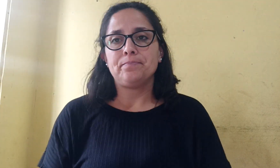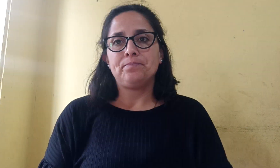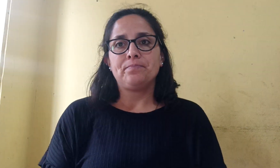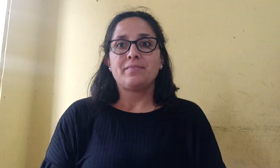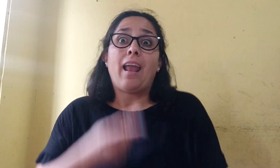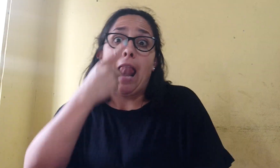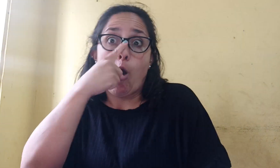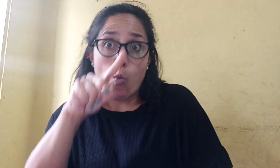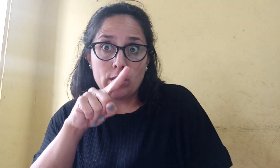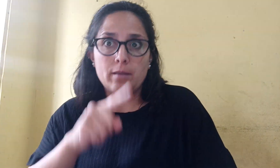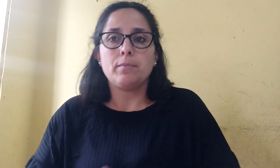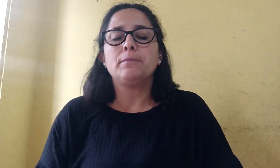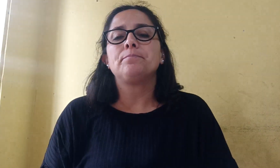Bueno, entonces, resumiendo,